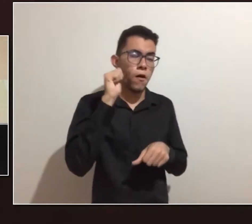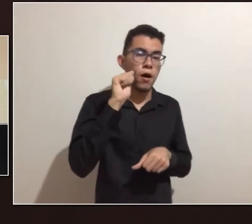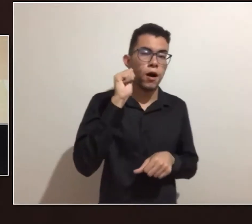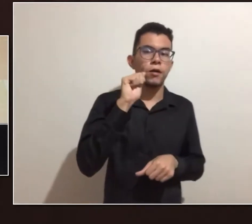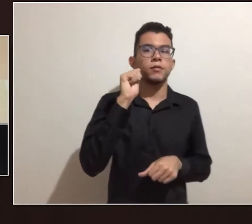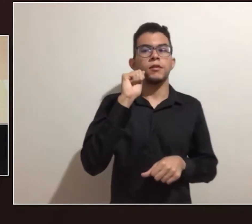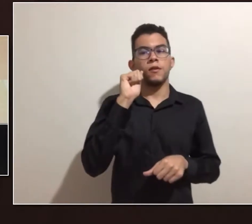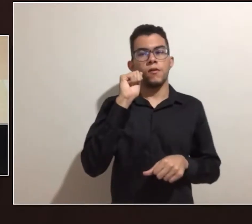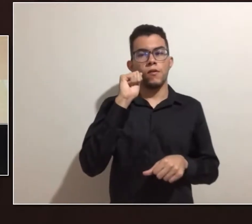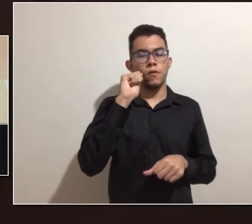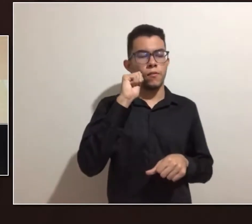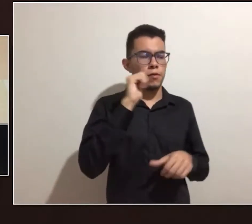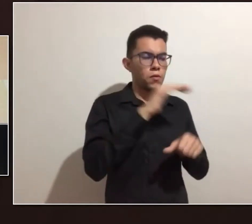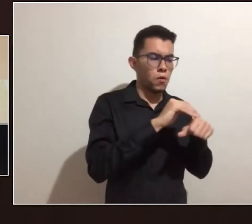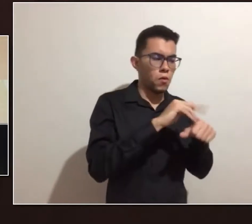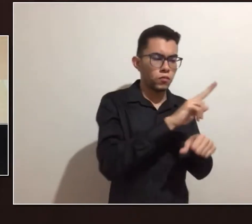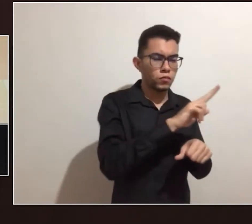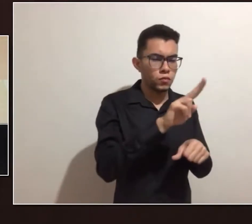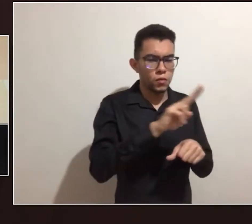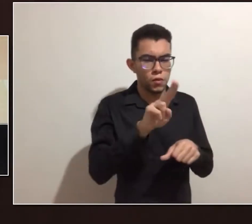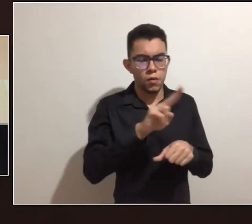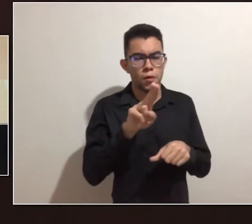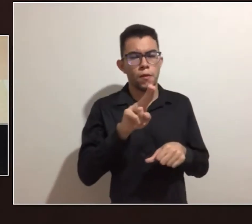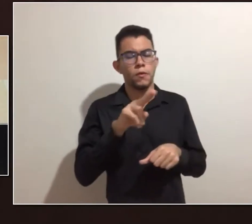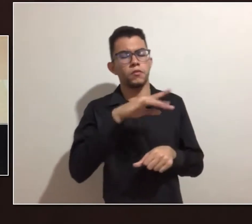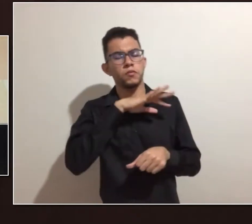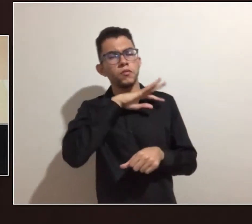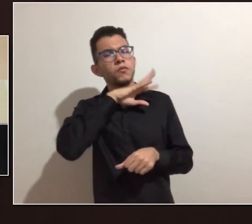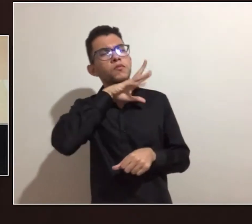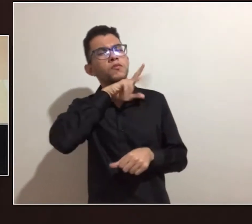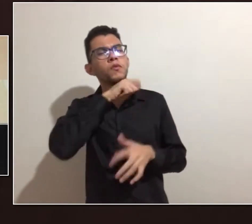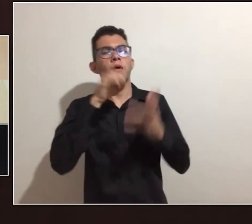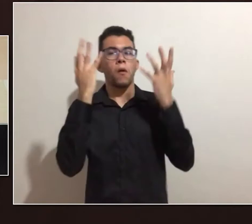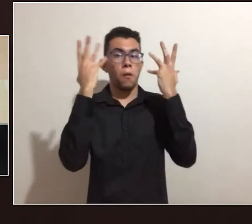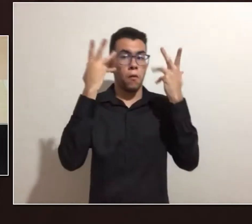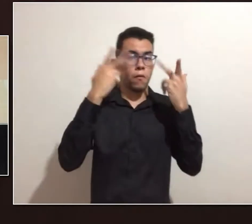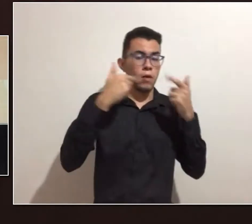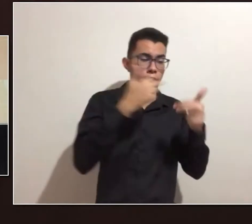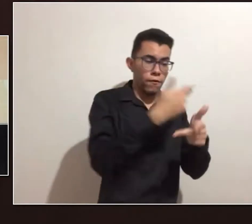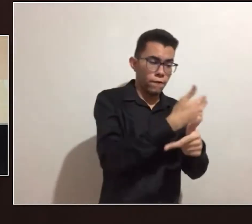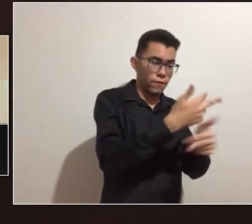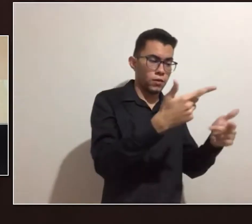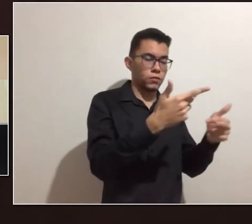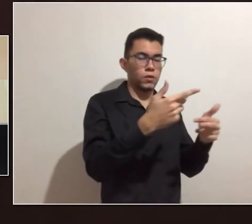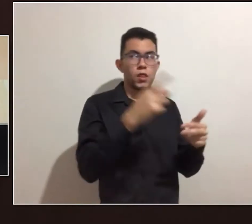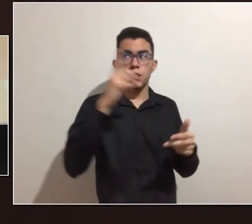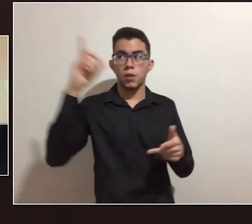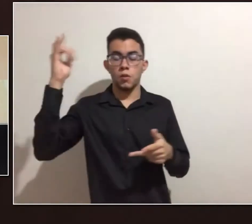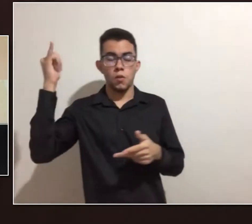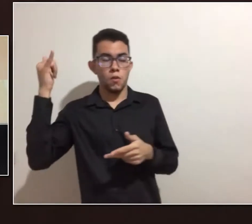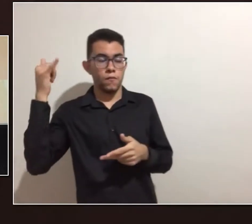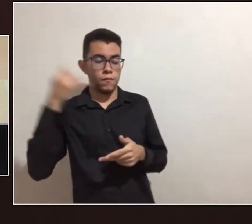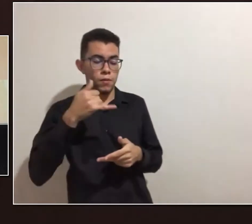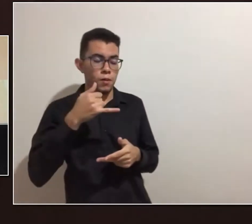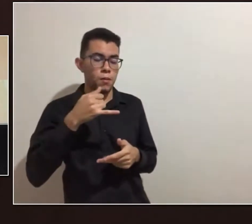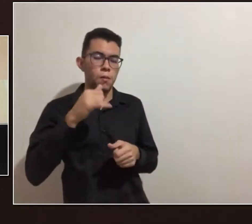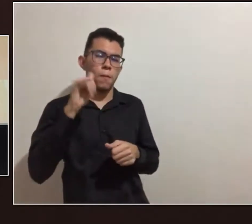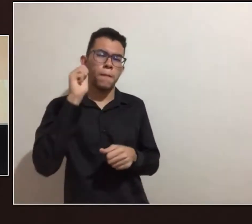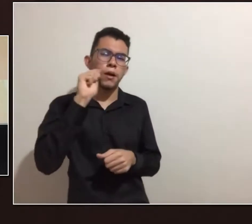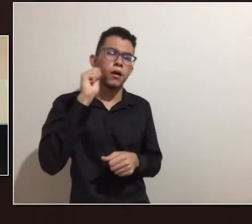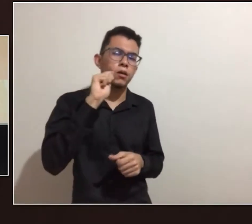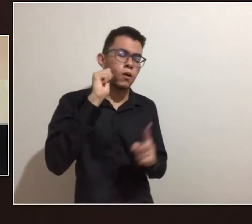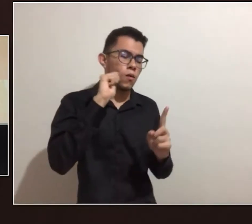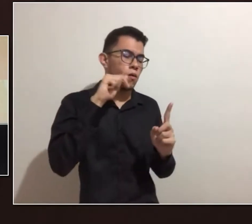tirar uma costela, e Deus precisou ainda fazer um processo de edificação, de